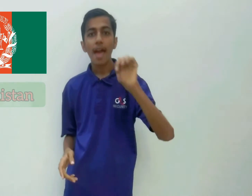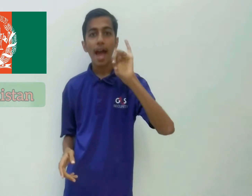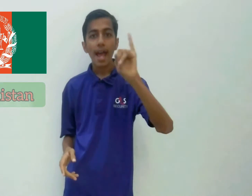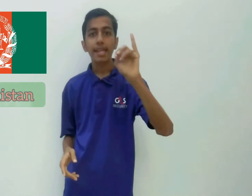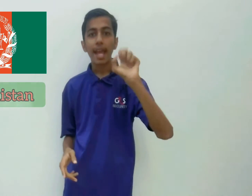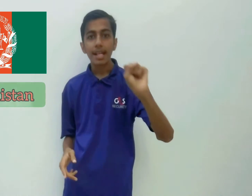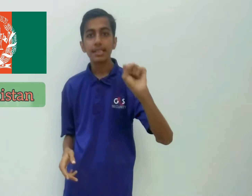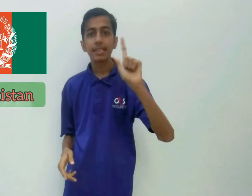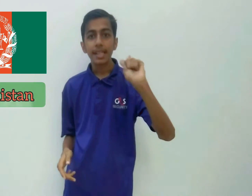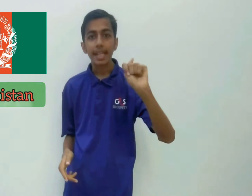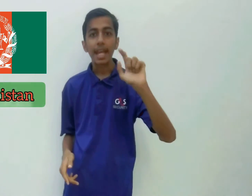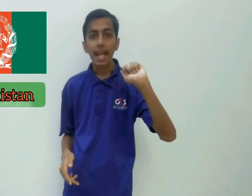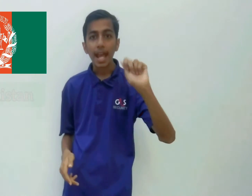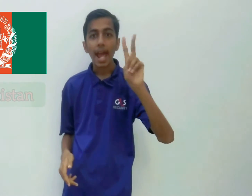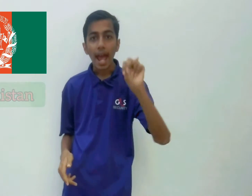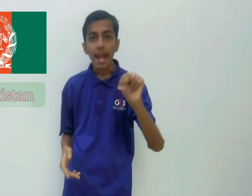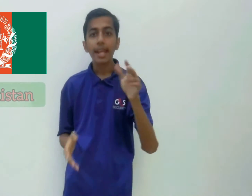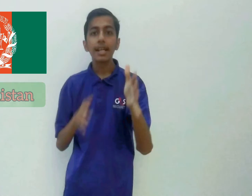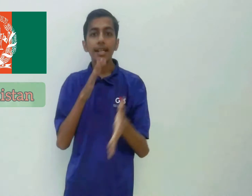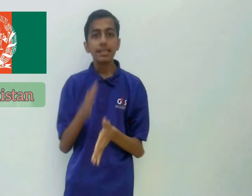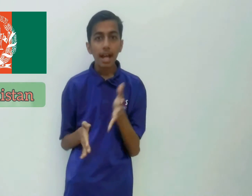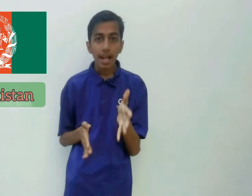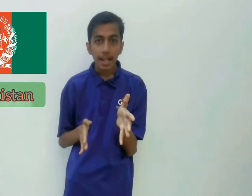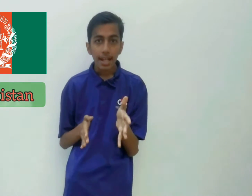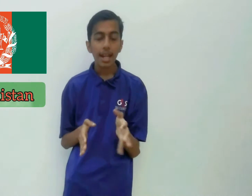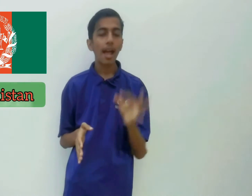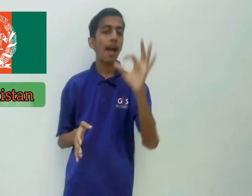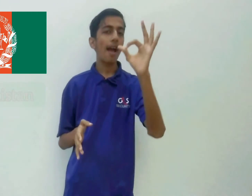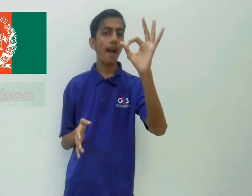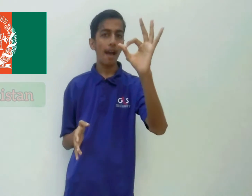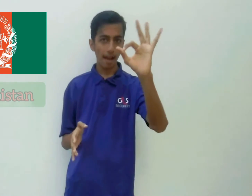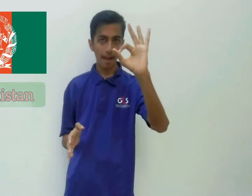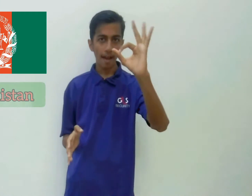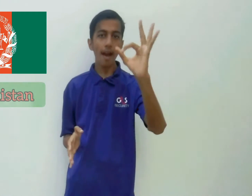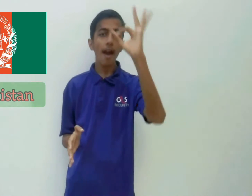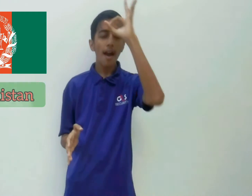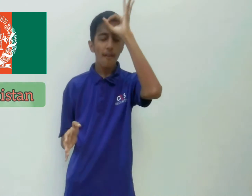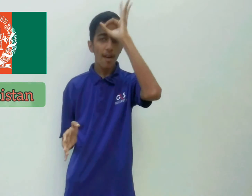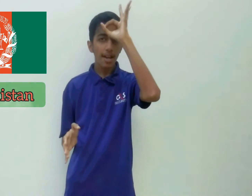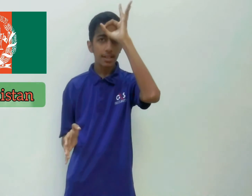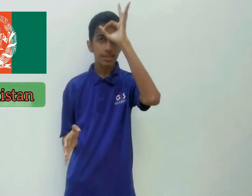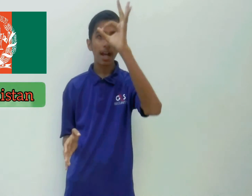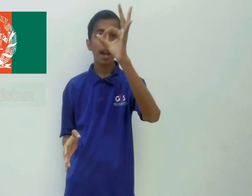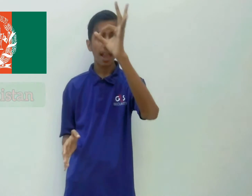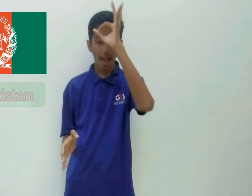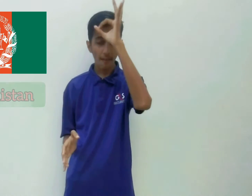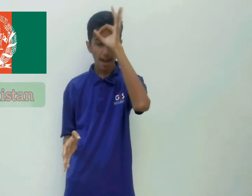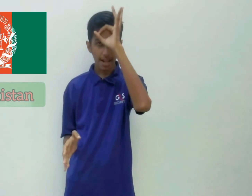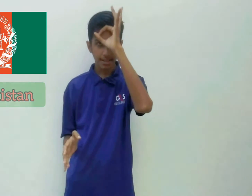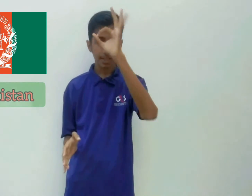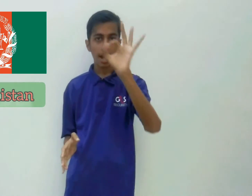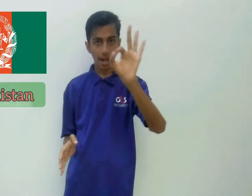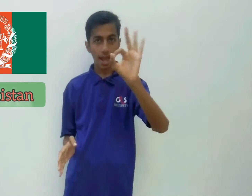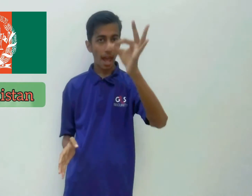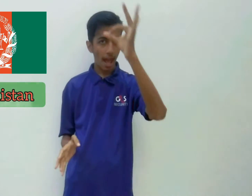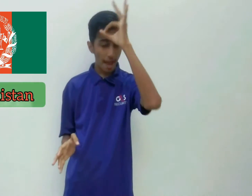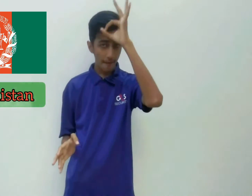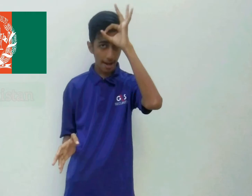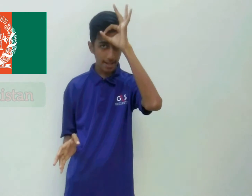जैसारी spelling कर रहा हूं मैं अफगानिस्ता का sign है जिसमें आप एक circle मना के मात्य पर जोड से करते हूं इस तरह से और यह बन